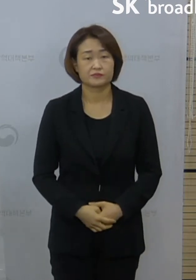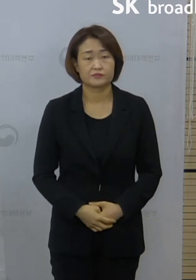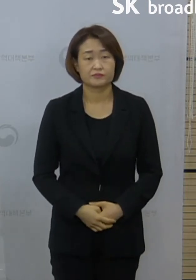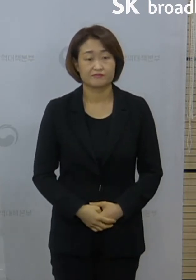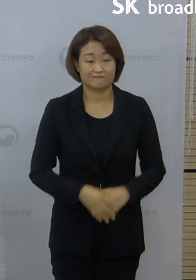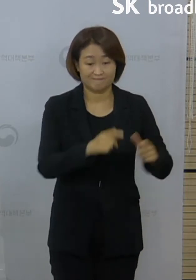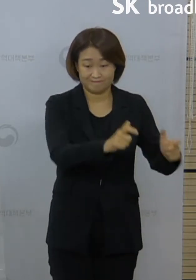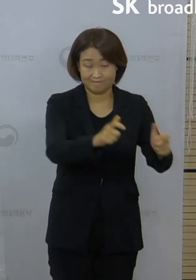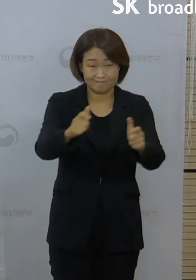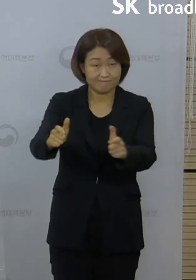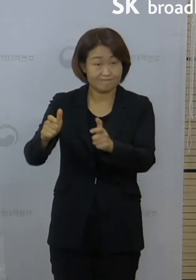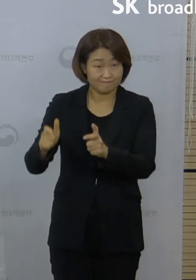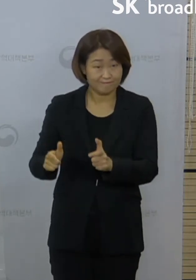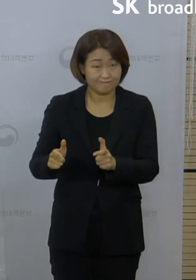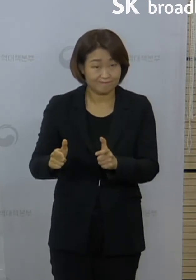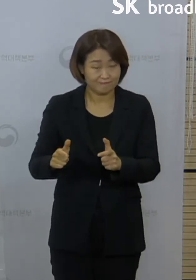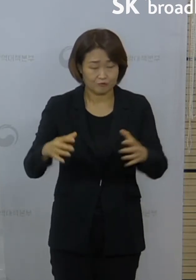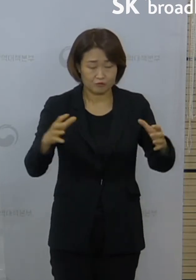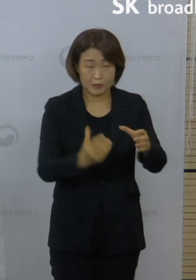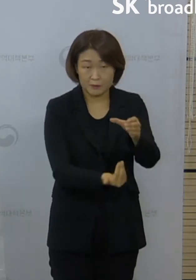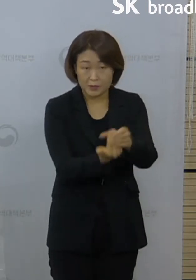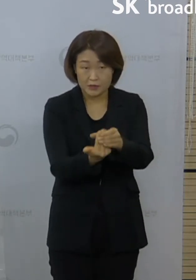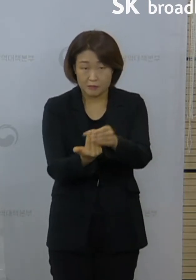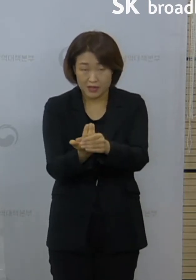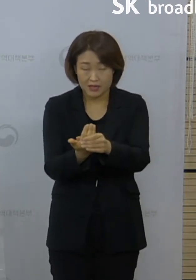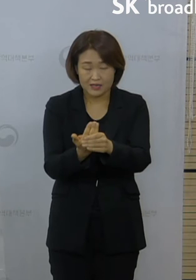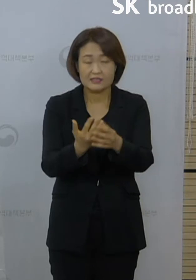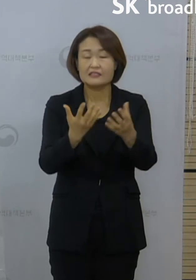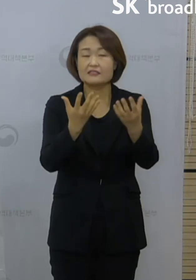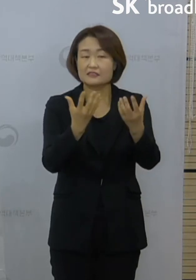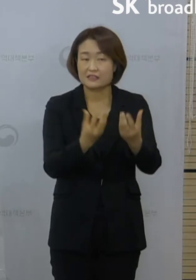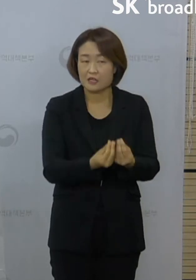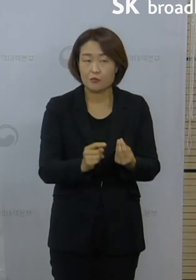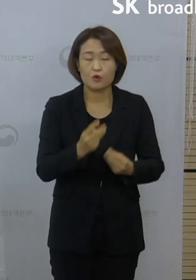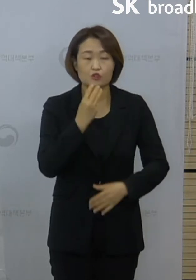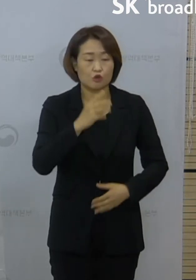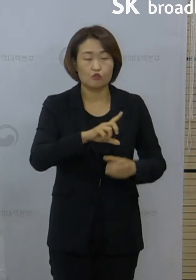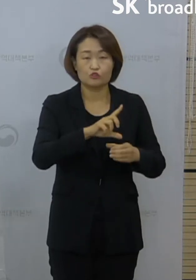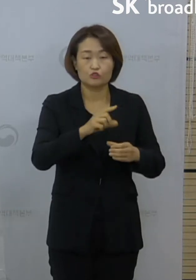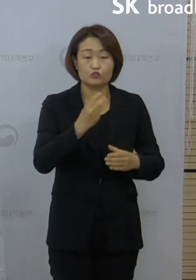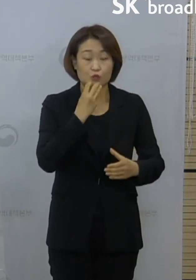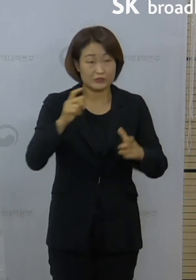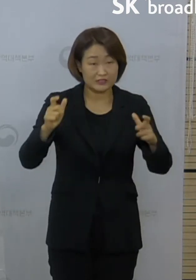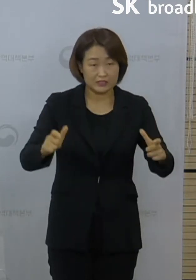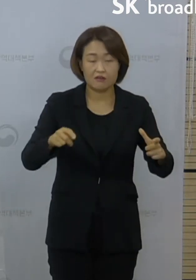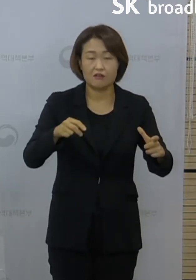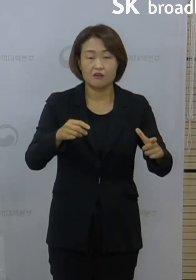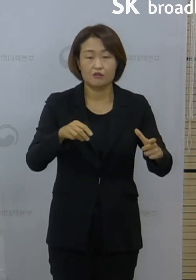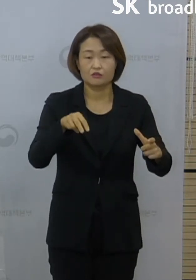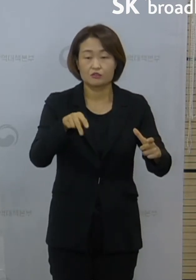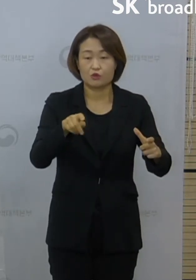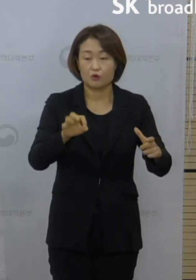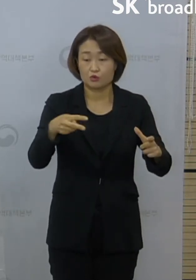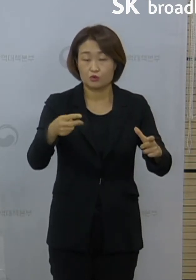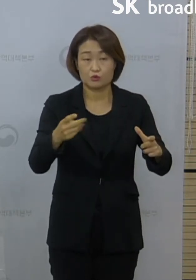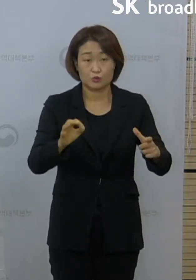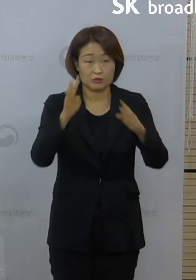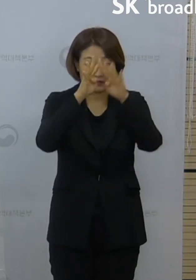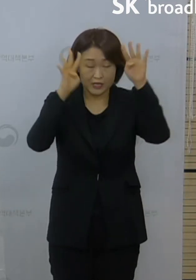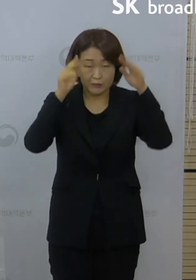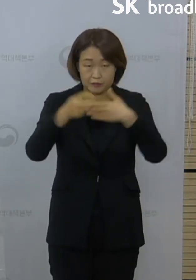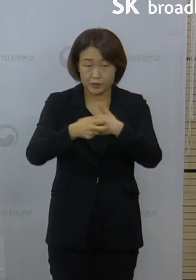권역별로 주요 집단 사례는 수도권에서는 그 서울 성동구의 대학병원과 관련해서